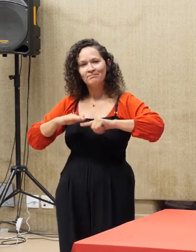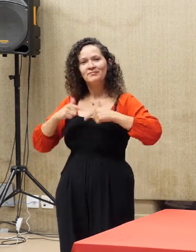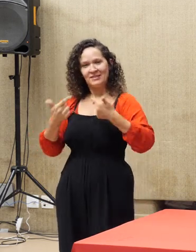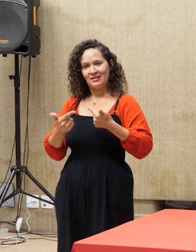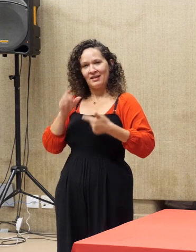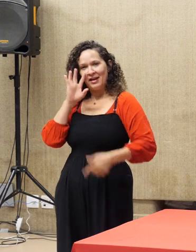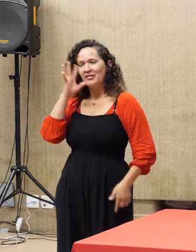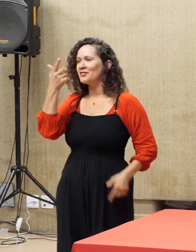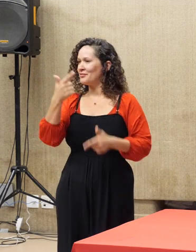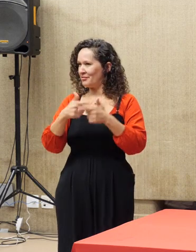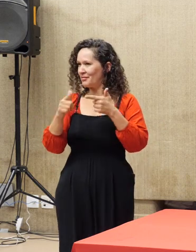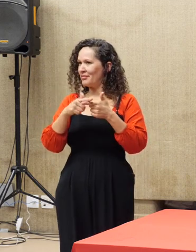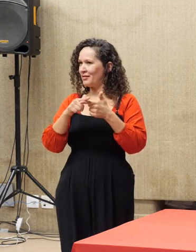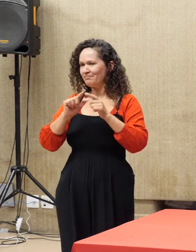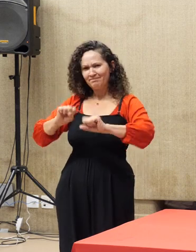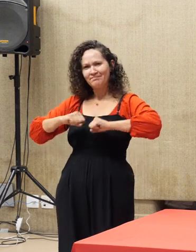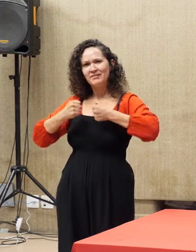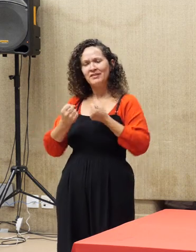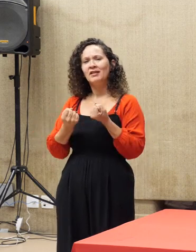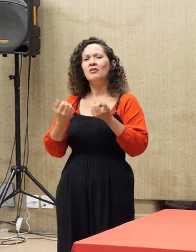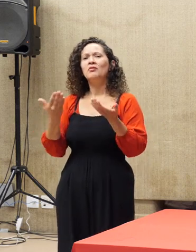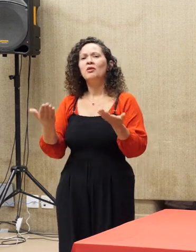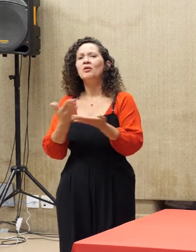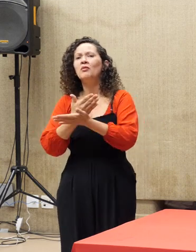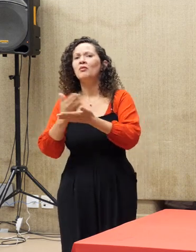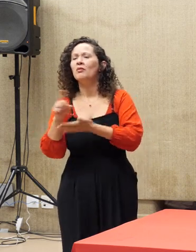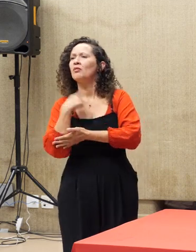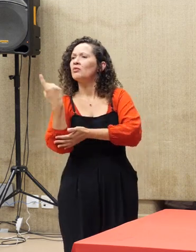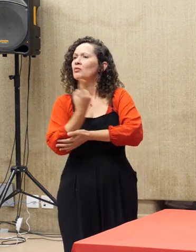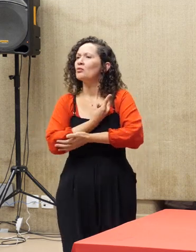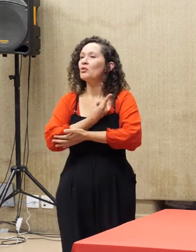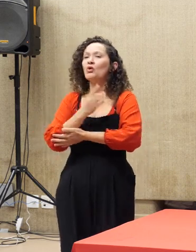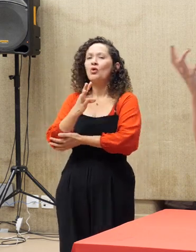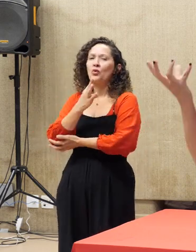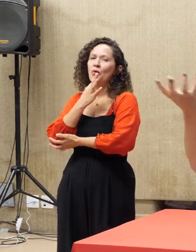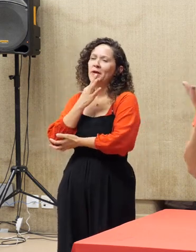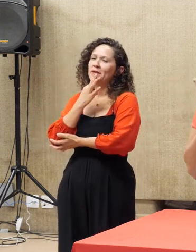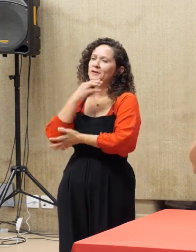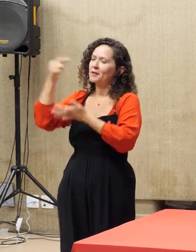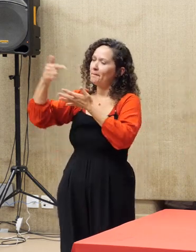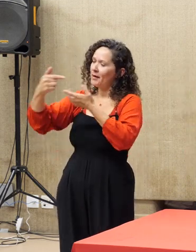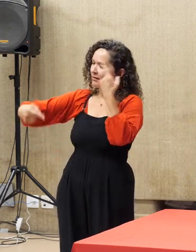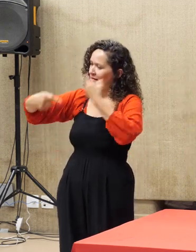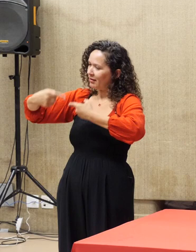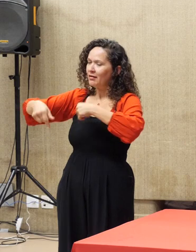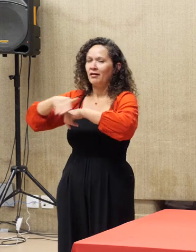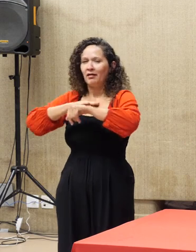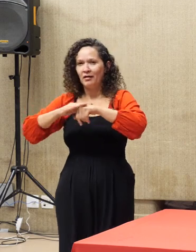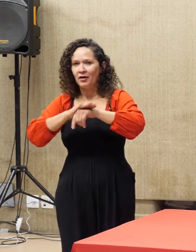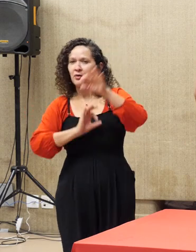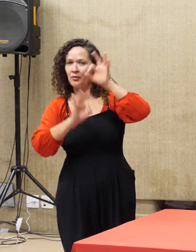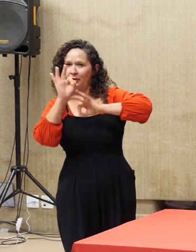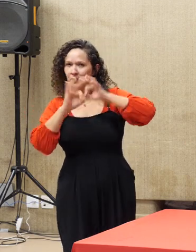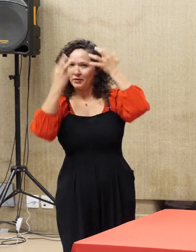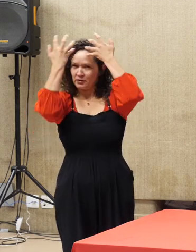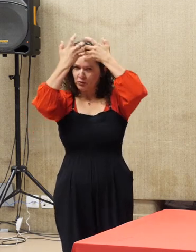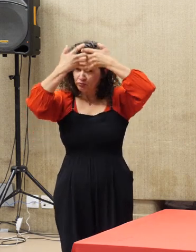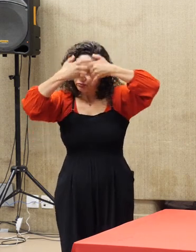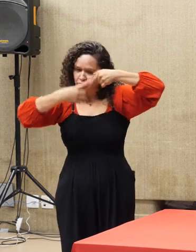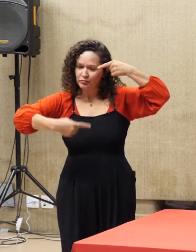enfrentá-lo. Tá certo? Enfrentar a partir do momento em que a gente conhece um pouco o debate,